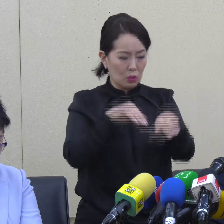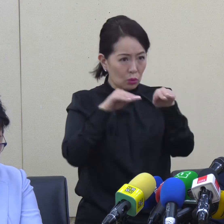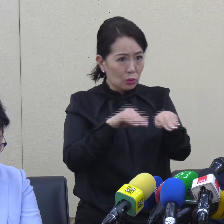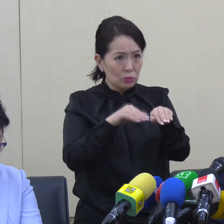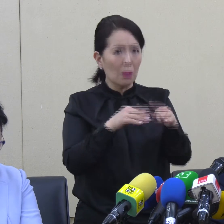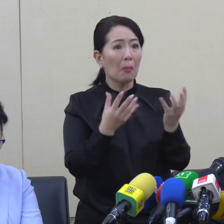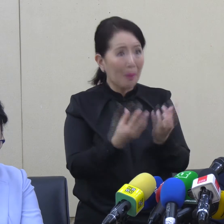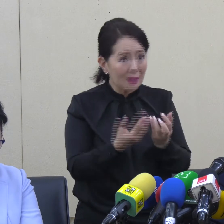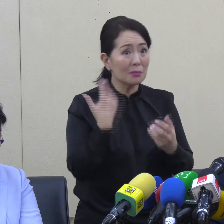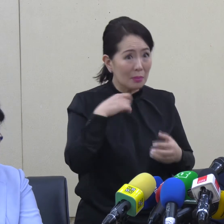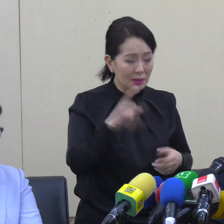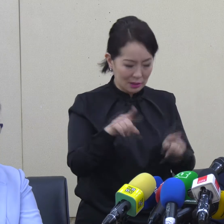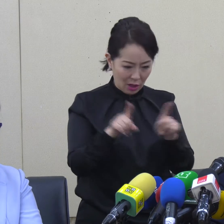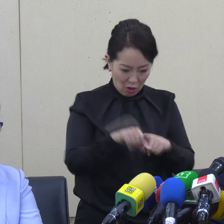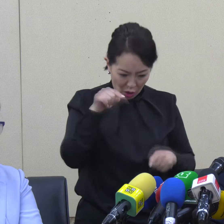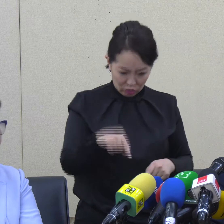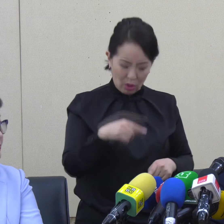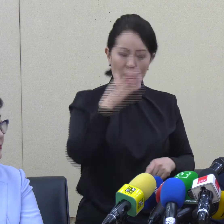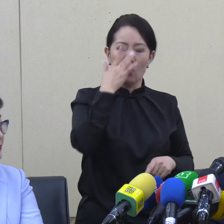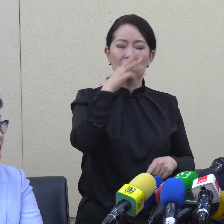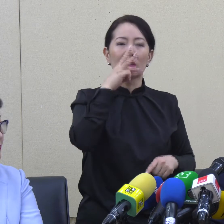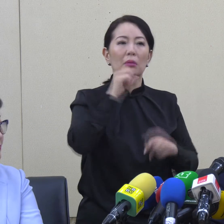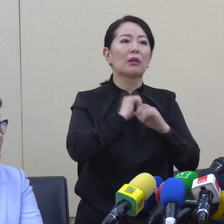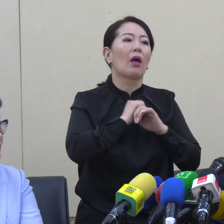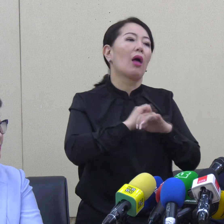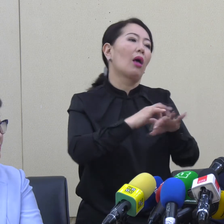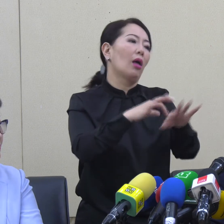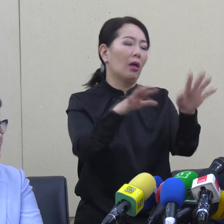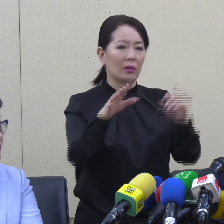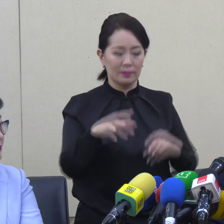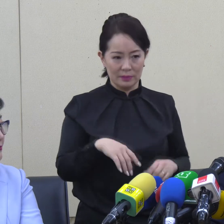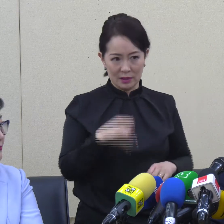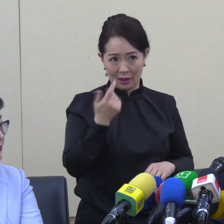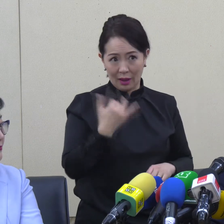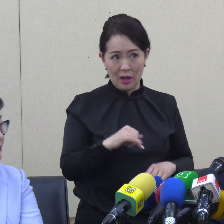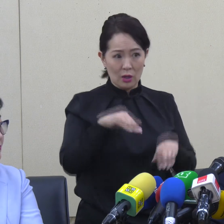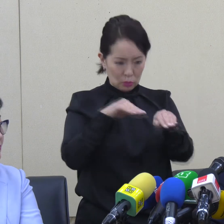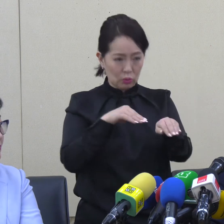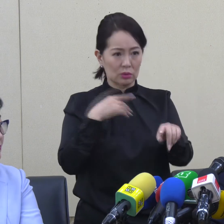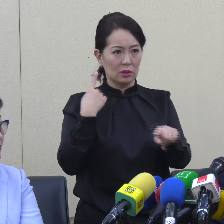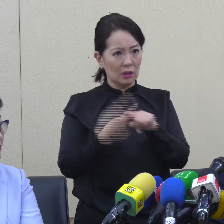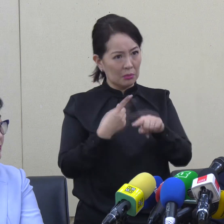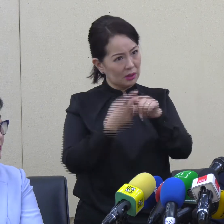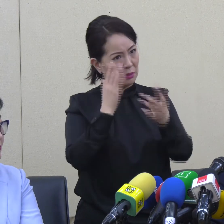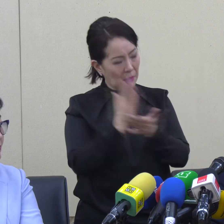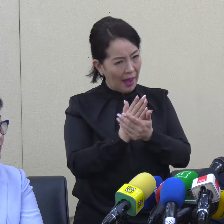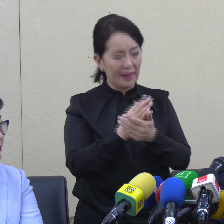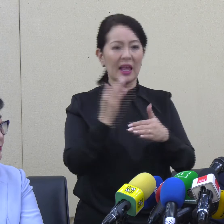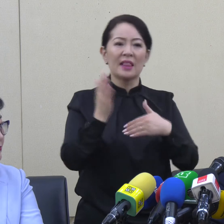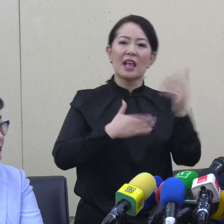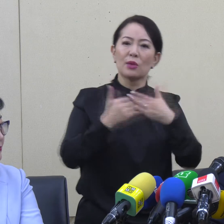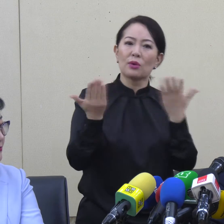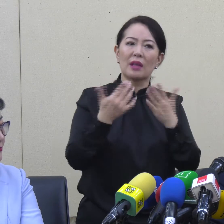багцдаг байсан тий. Тэгэд шал худлаа мэдээ дамжуулсны одоо гайгаар түгжрэл ихсэж байна. Дэлгүүр хоршоогоор